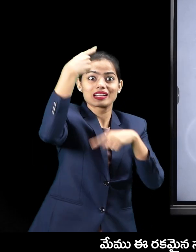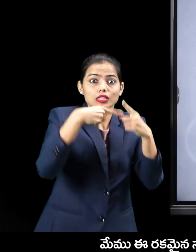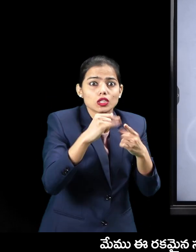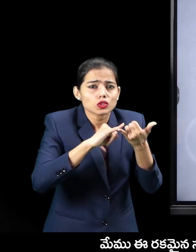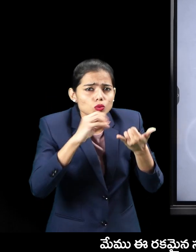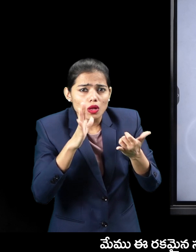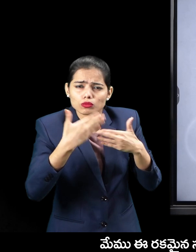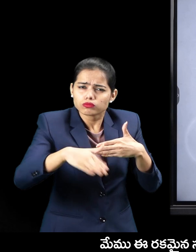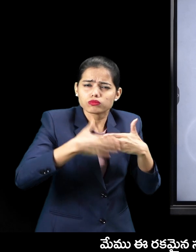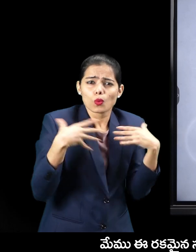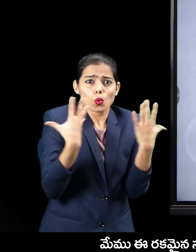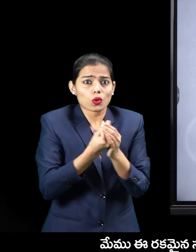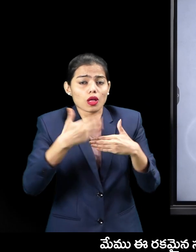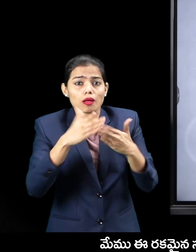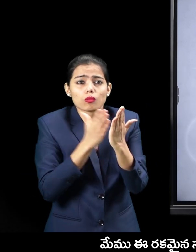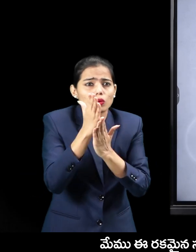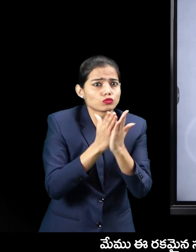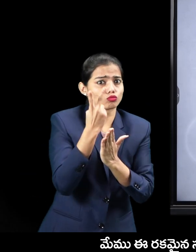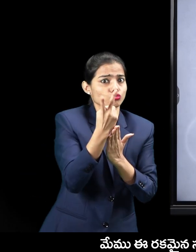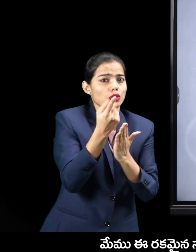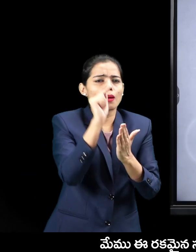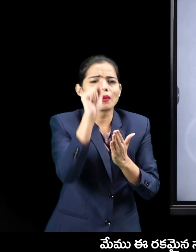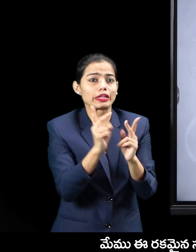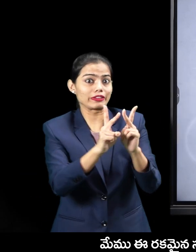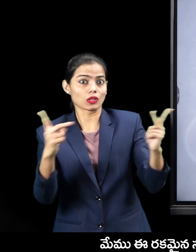సమాన సంభావ్య సంఘటనలు అని పిలుస్తాం.